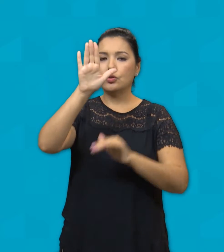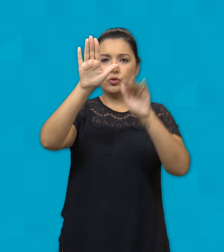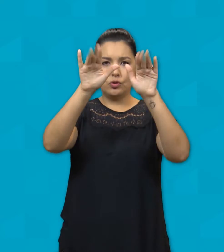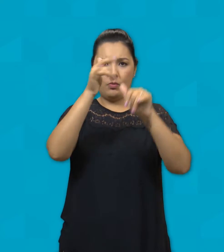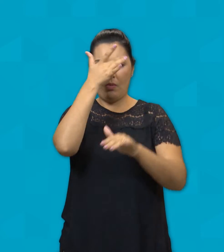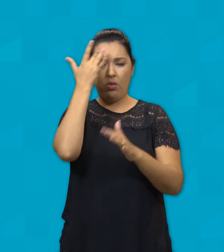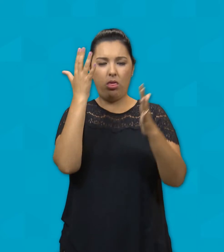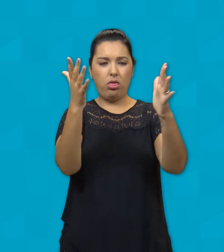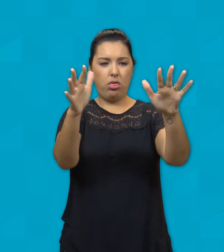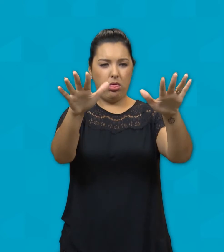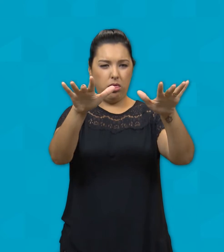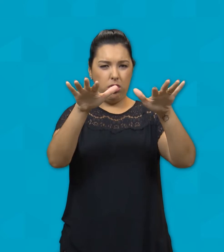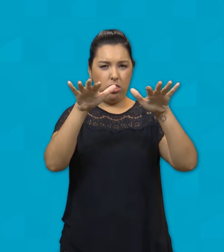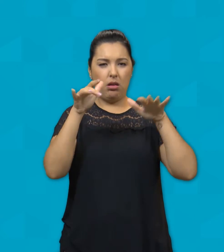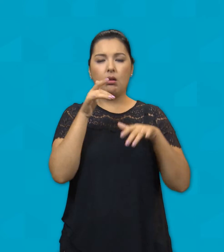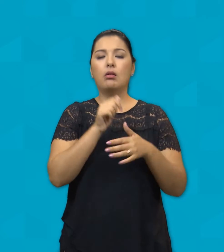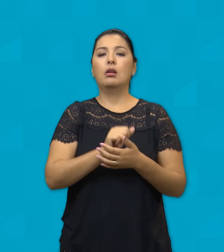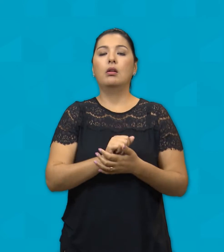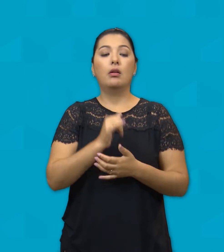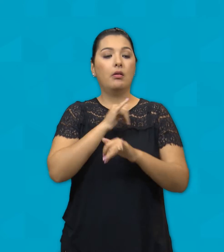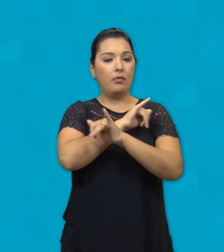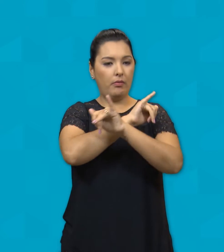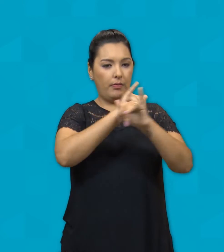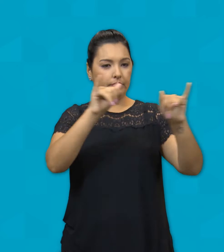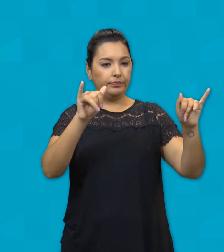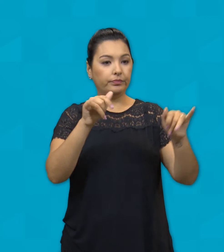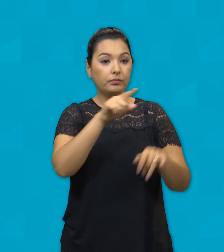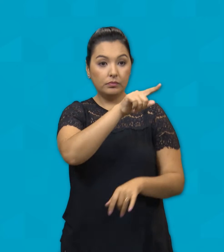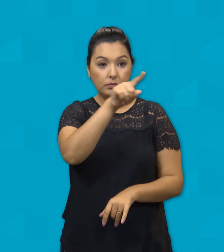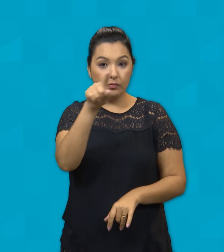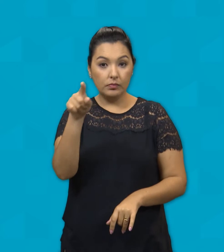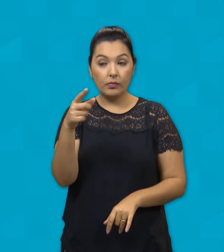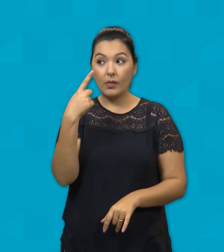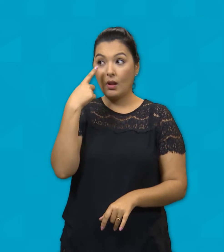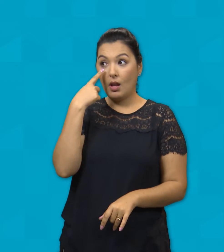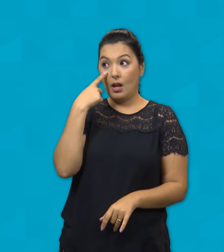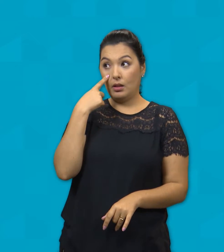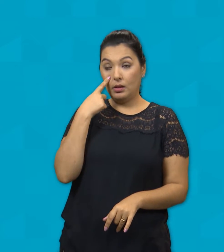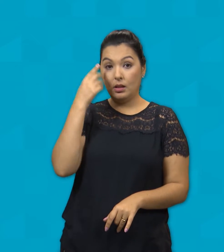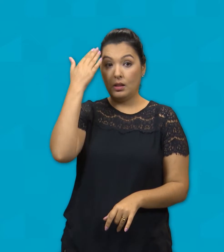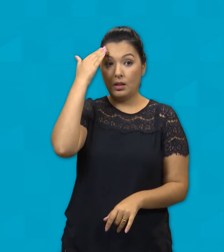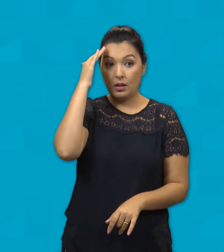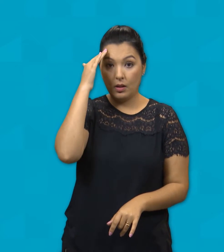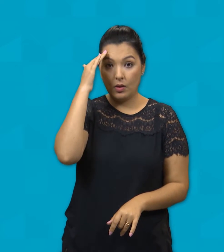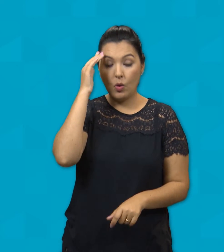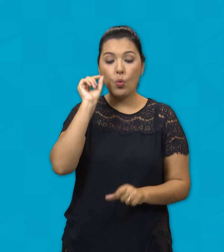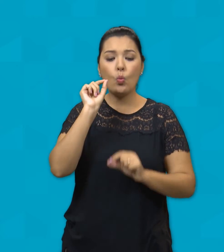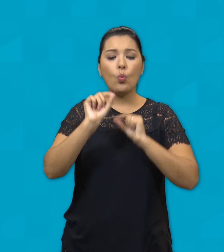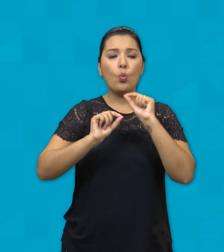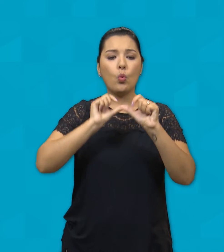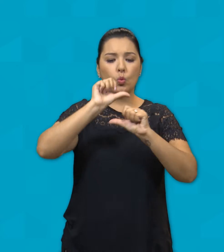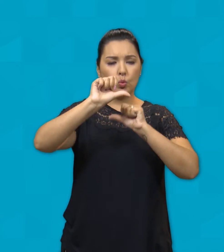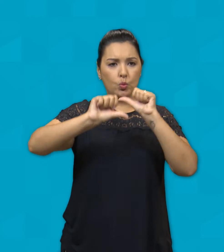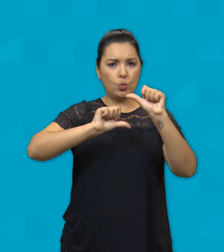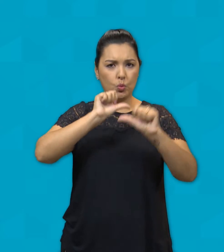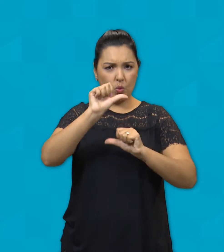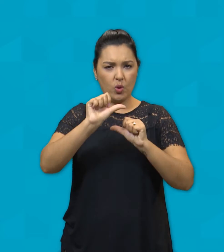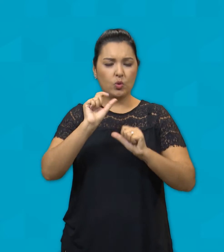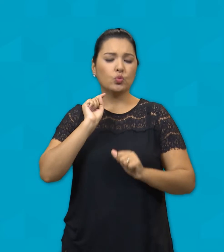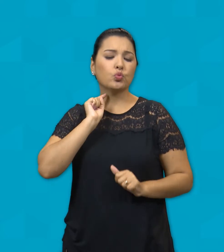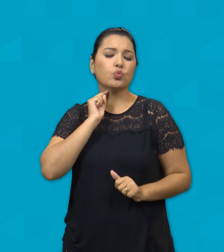para perto de si e disse: escutai todos e compreendei. O que torna impuro o